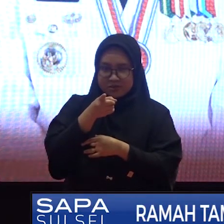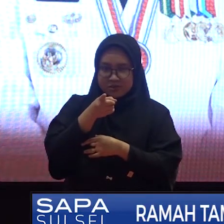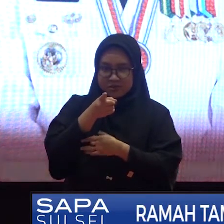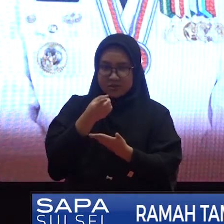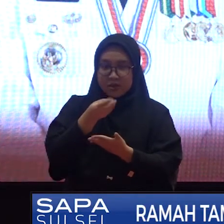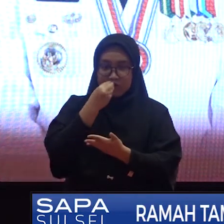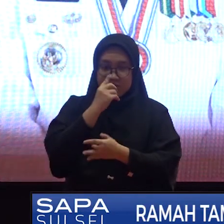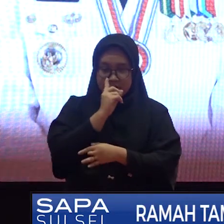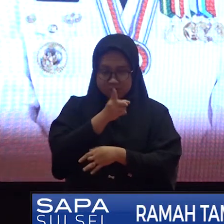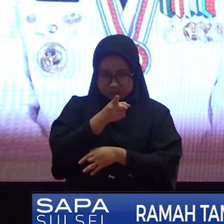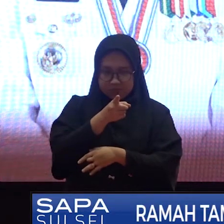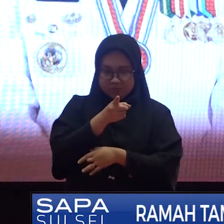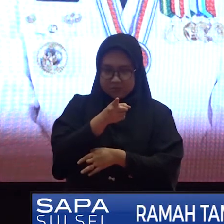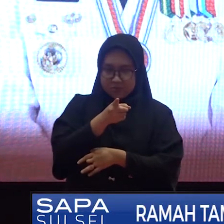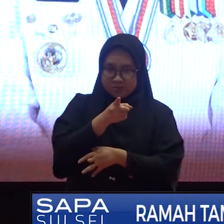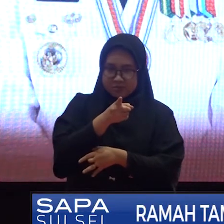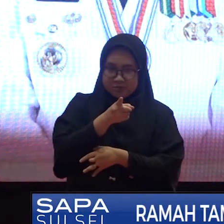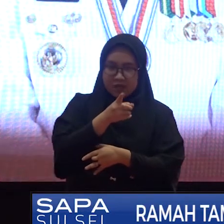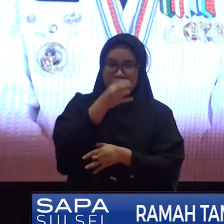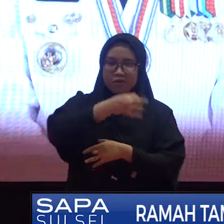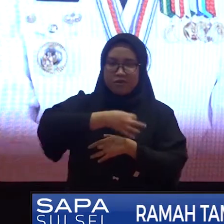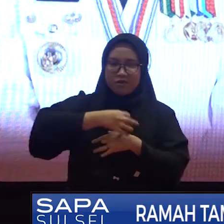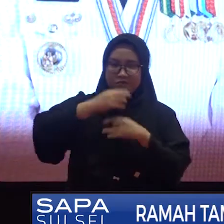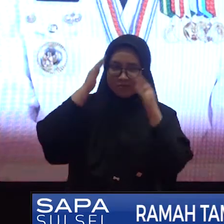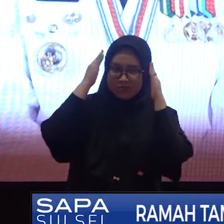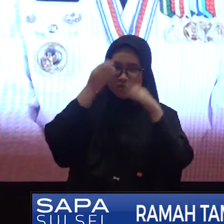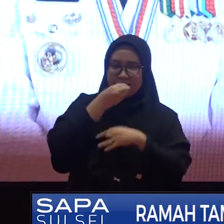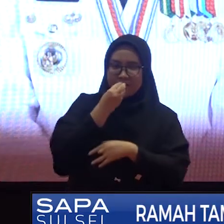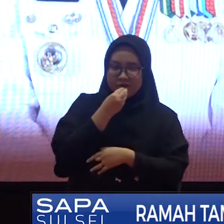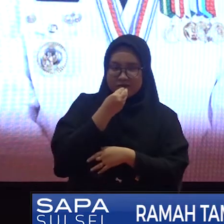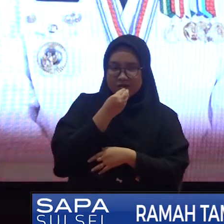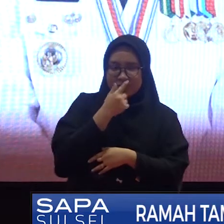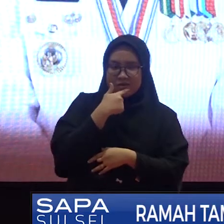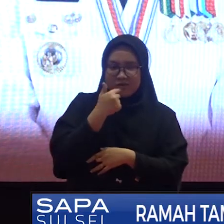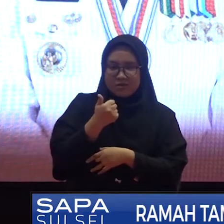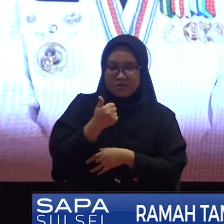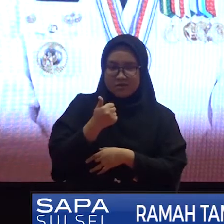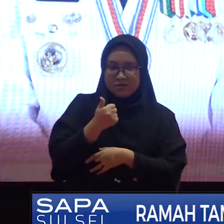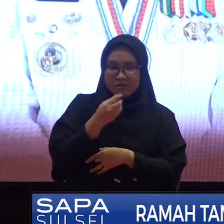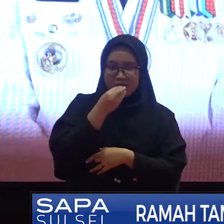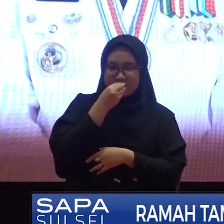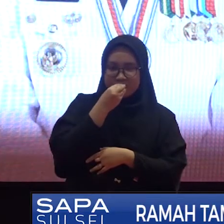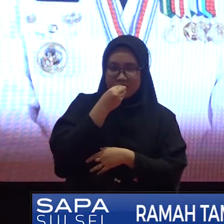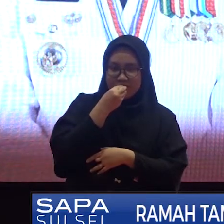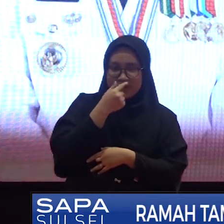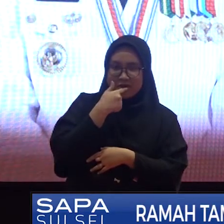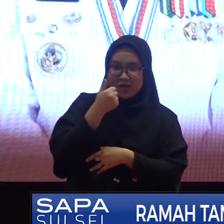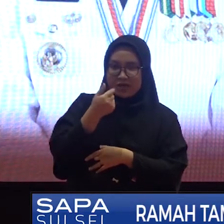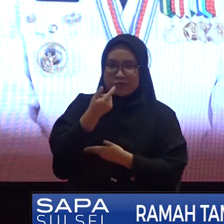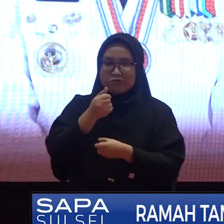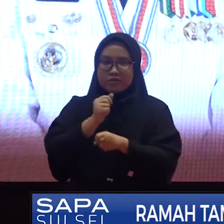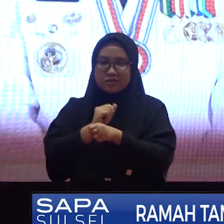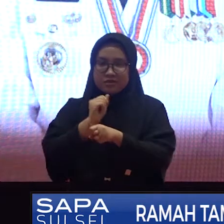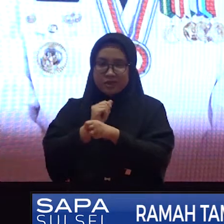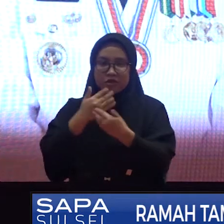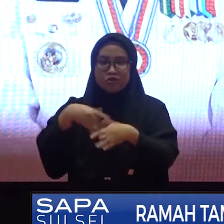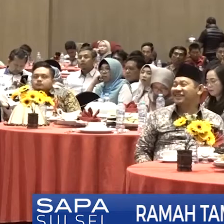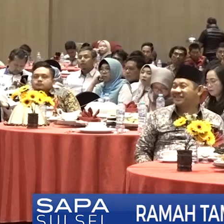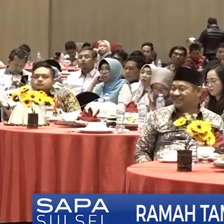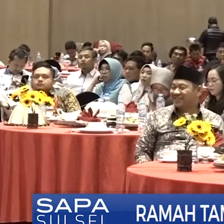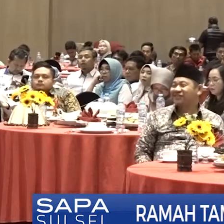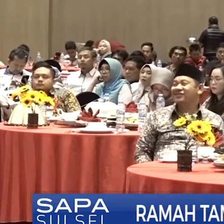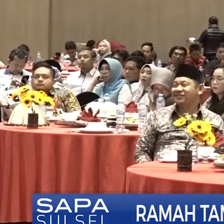adalah makanan jadi kota makanan enak hanya display tapi kalau kota makan enak itu kata kerja itu sudah dikunyah itu